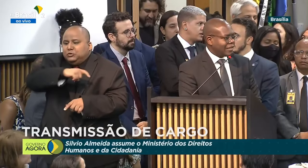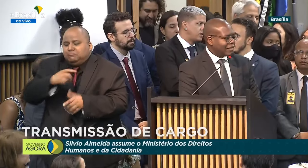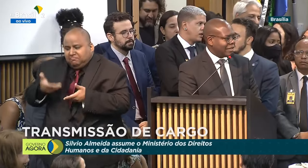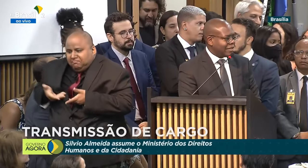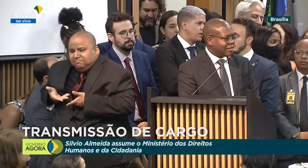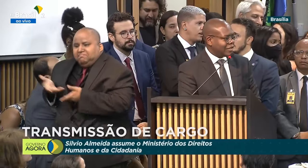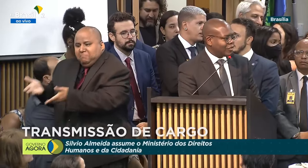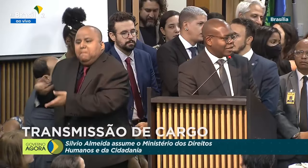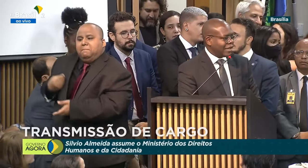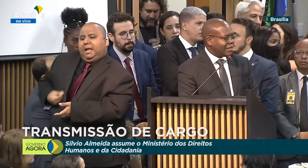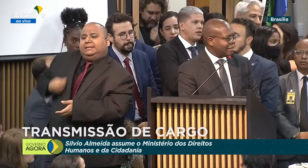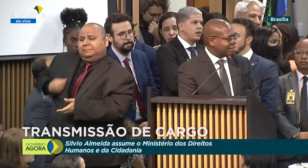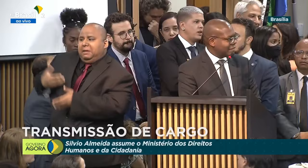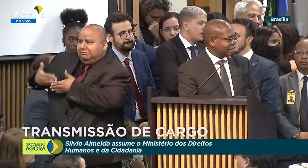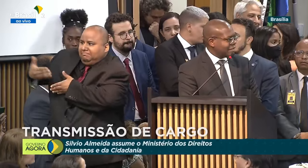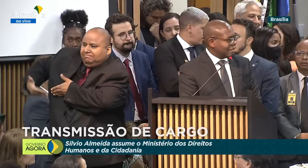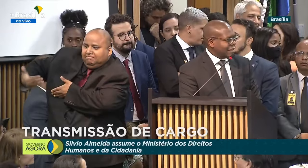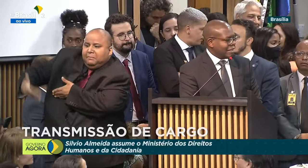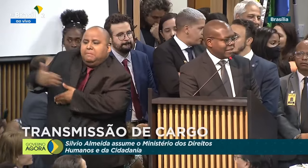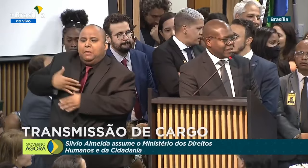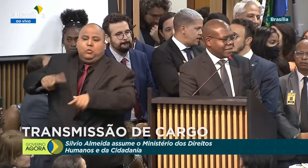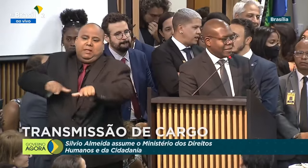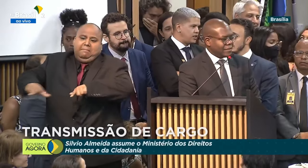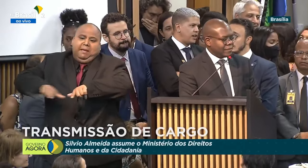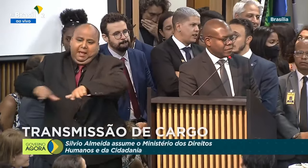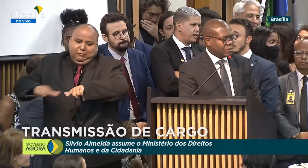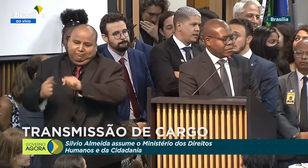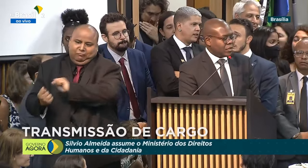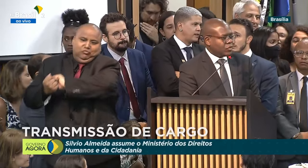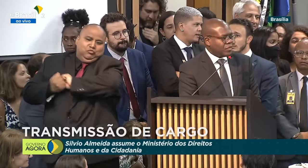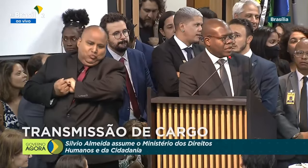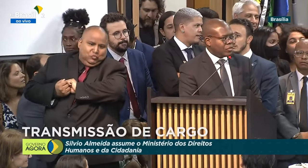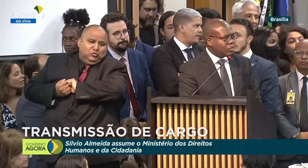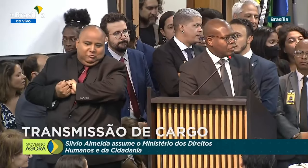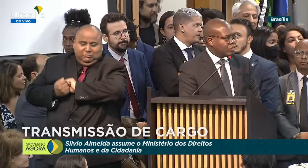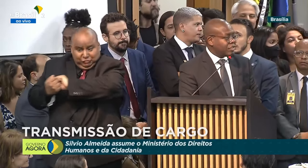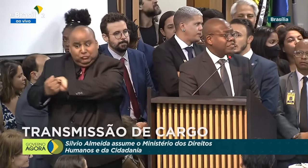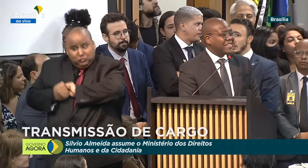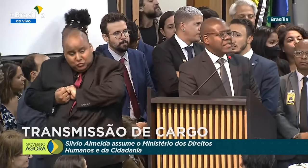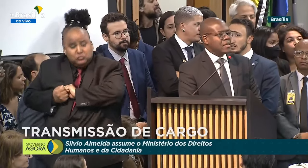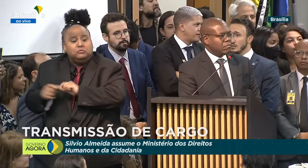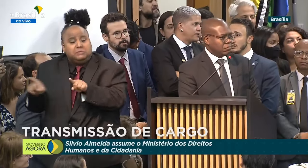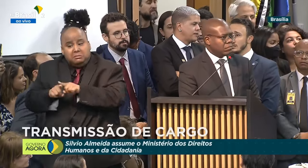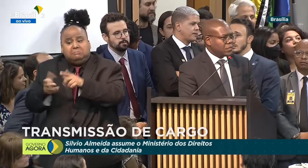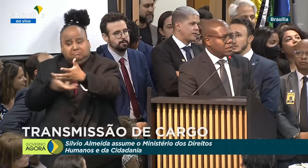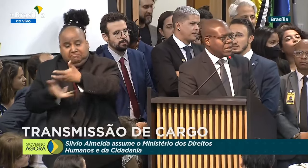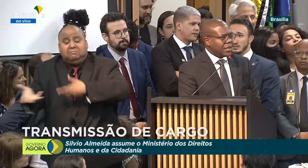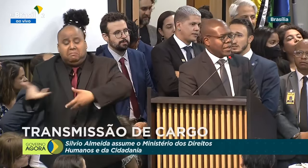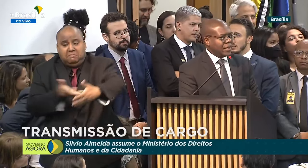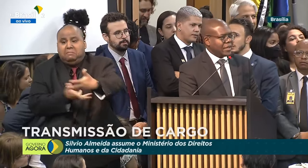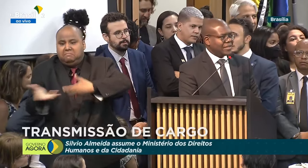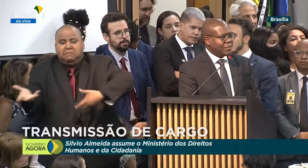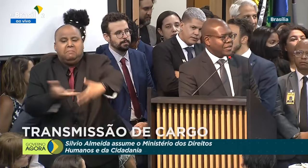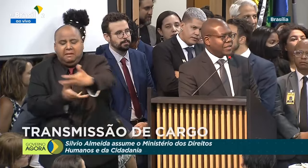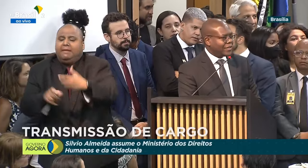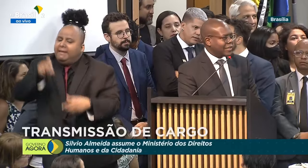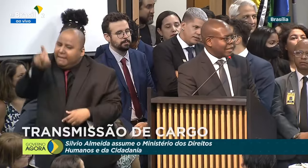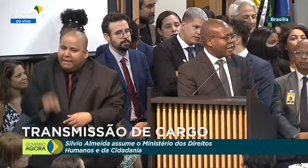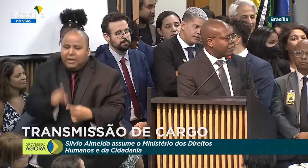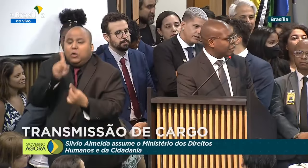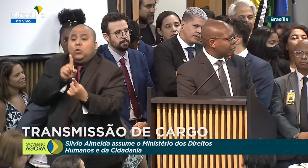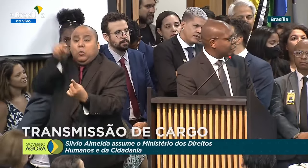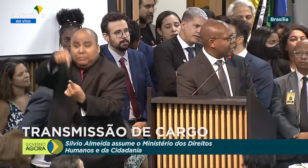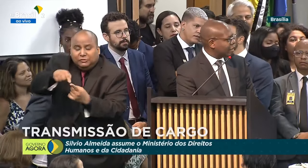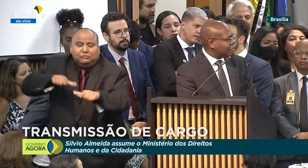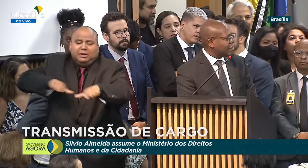partilhar essa essa jornada de comigo dividir essa missão